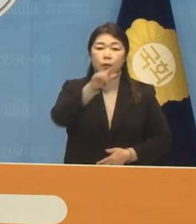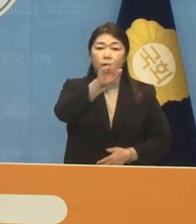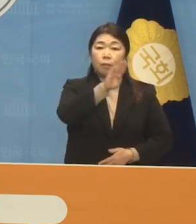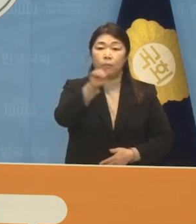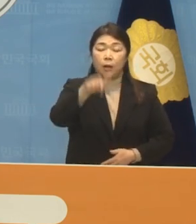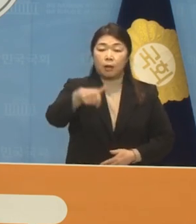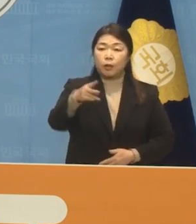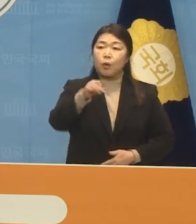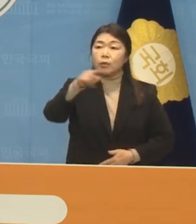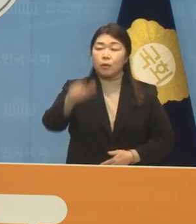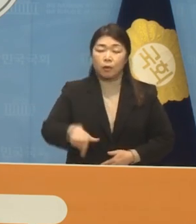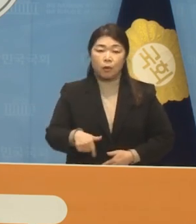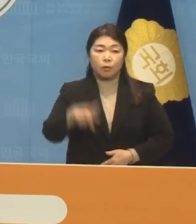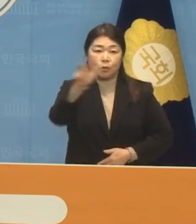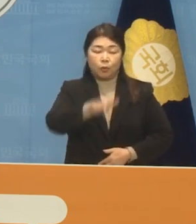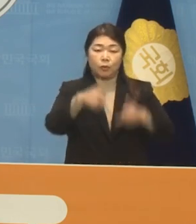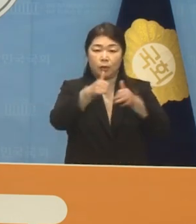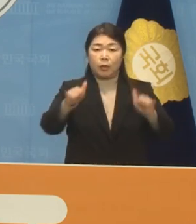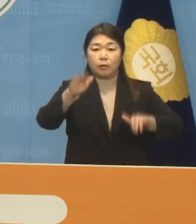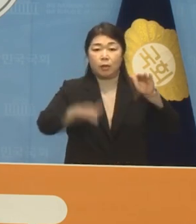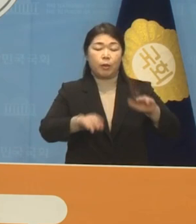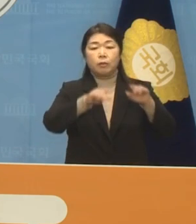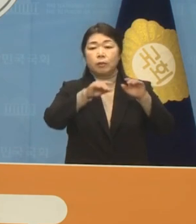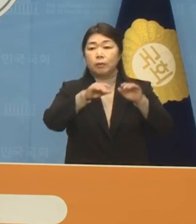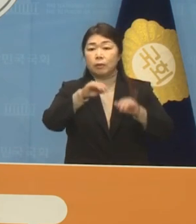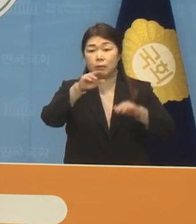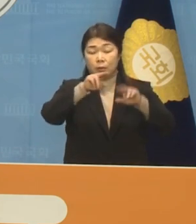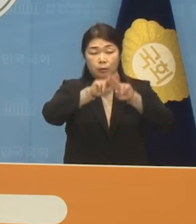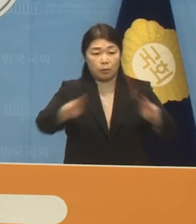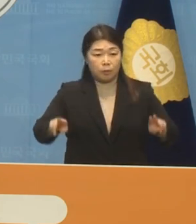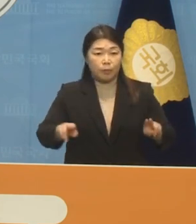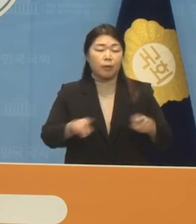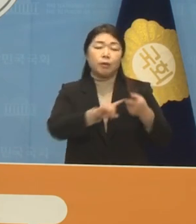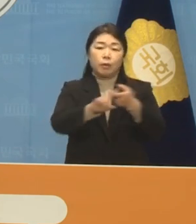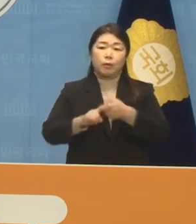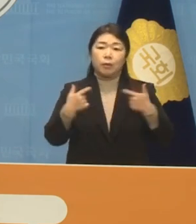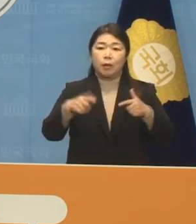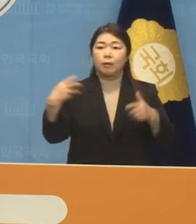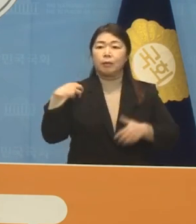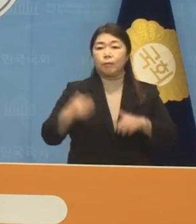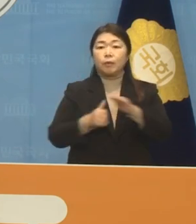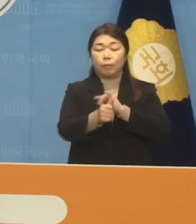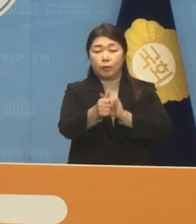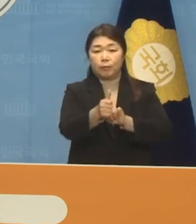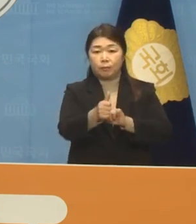박경석 전국장애인차별철폐연대 상임공동대표님 참석하셨습니다.